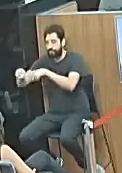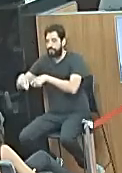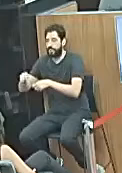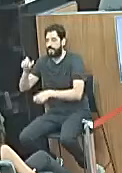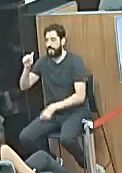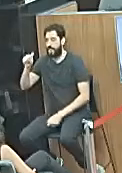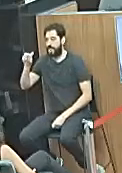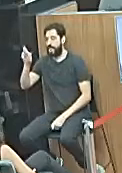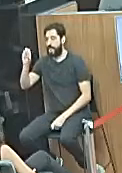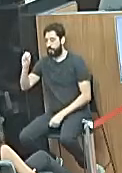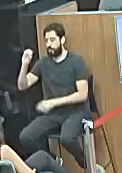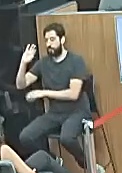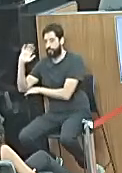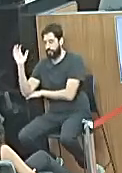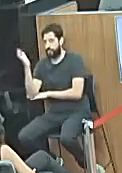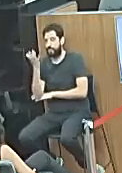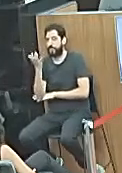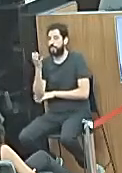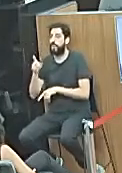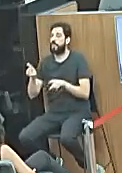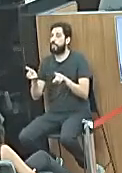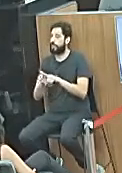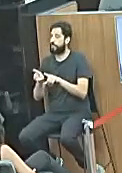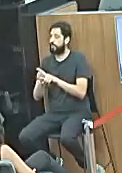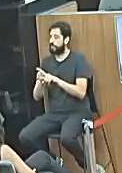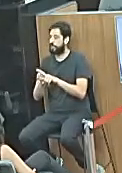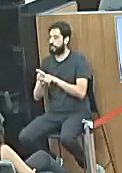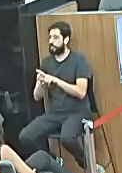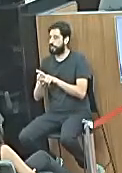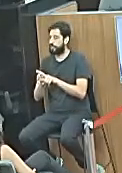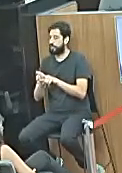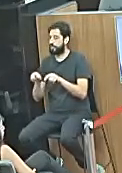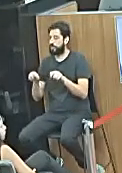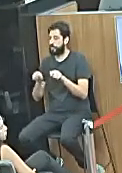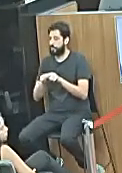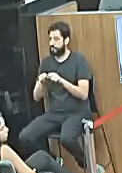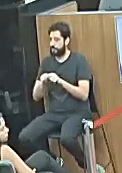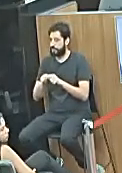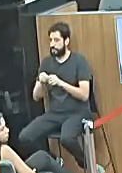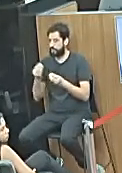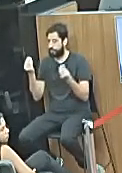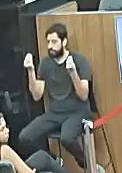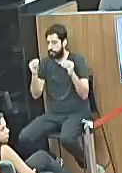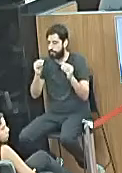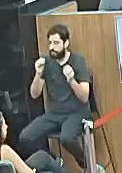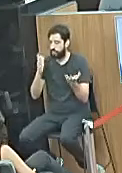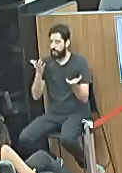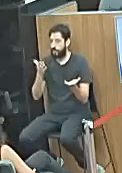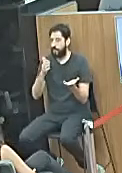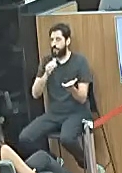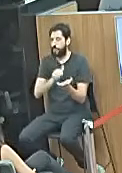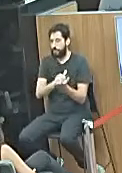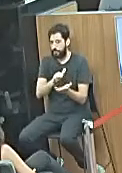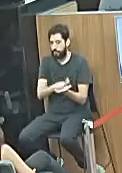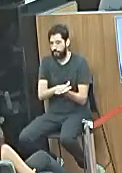e distribuir mudas nativas de cerrado como o pq